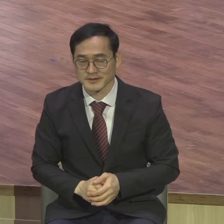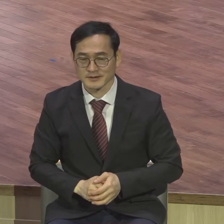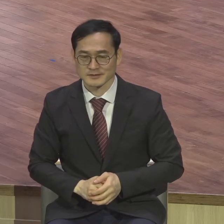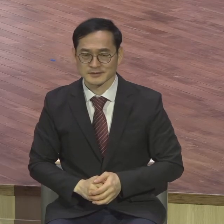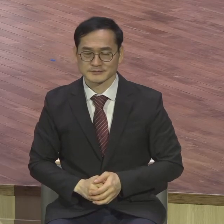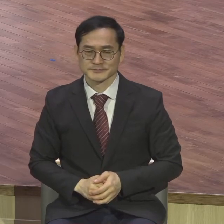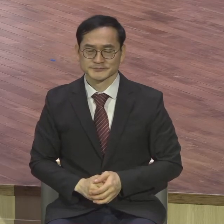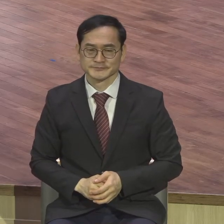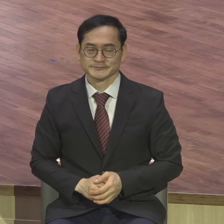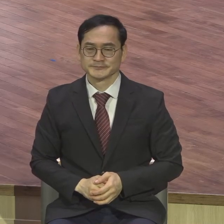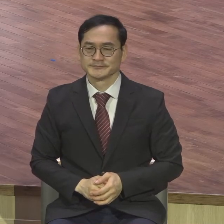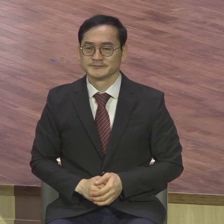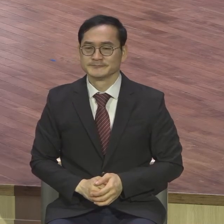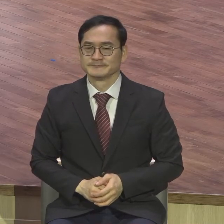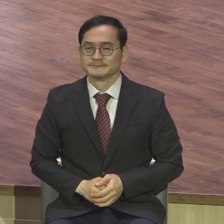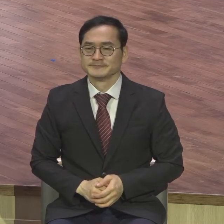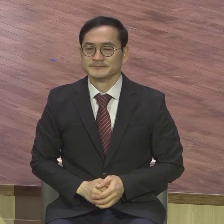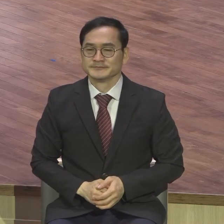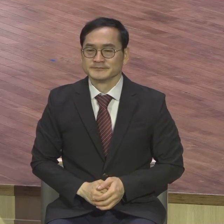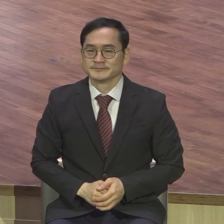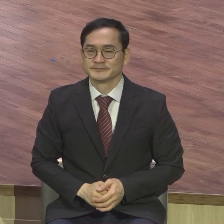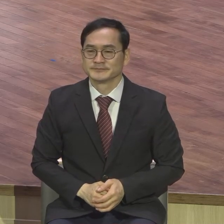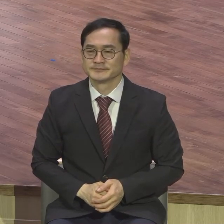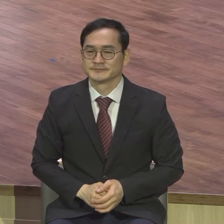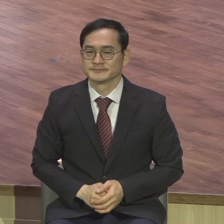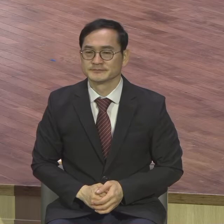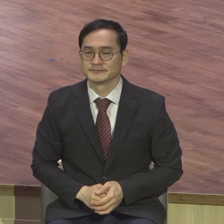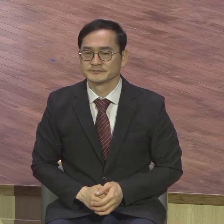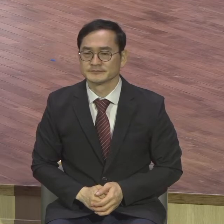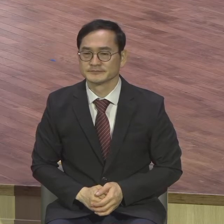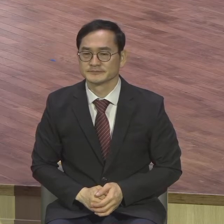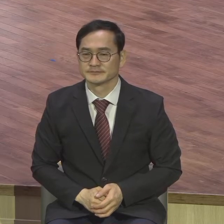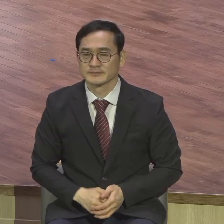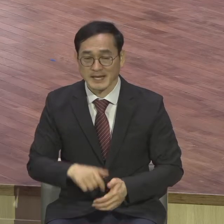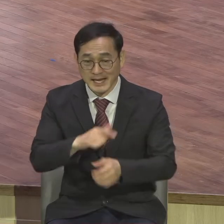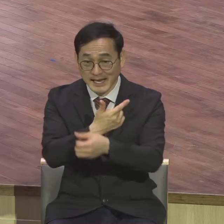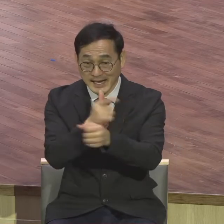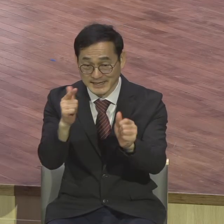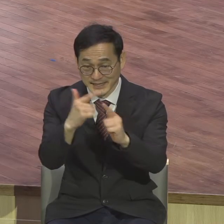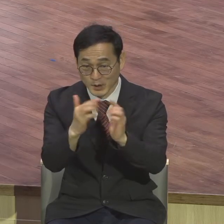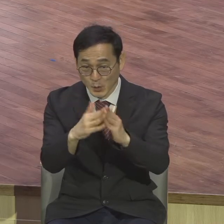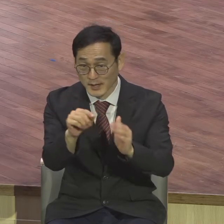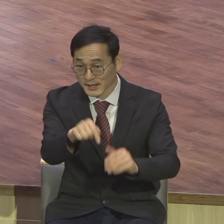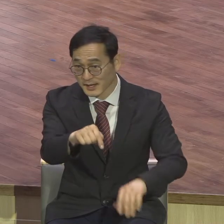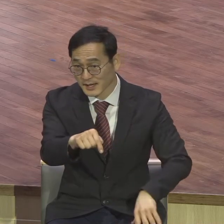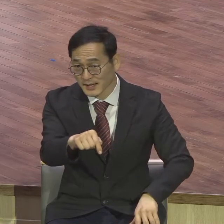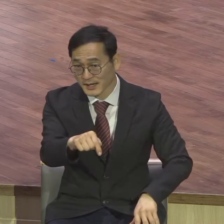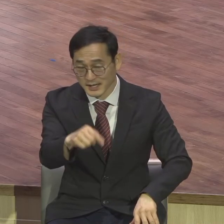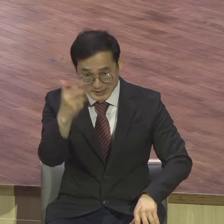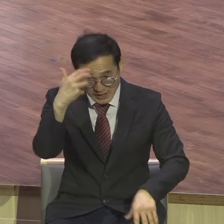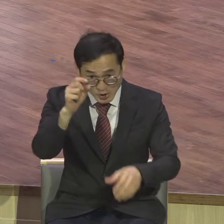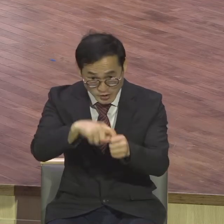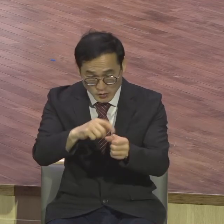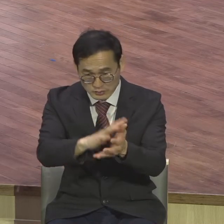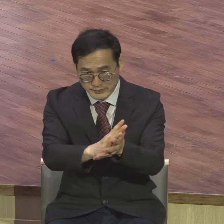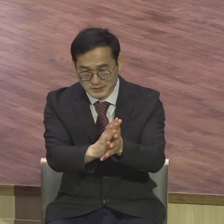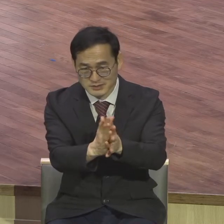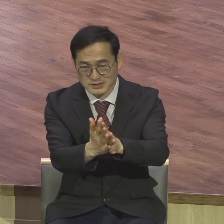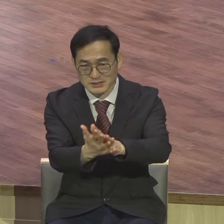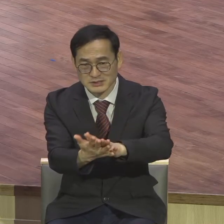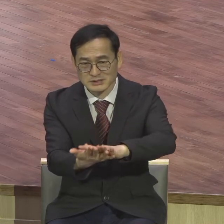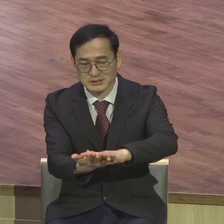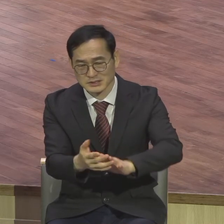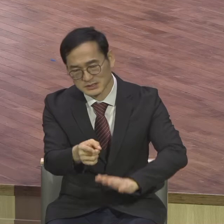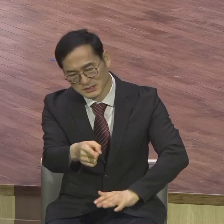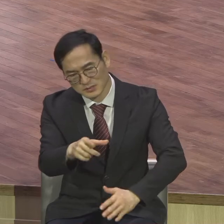바울의 말은 일부 갈라디아 교인들이 영적인 변질이 됐다는